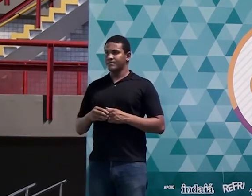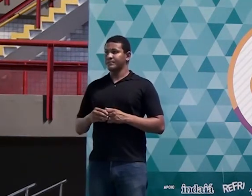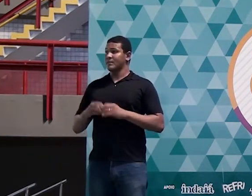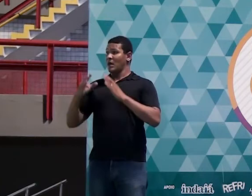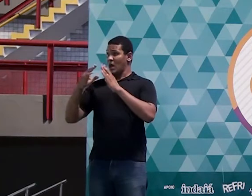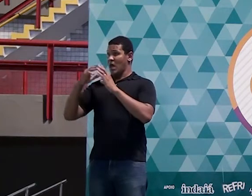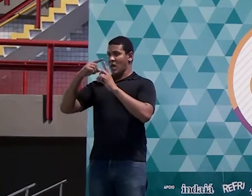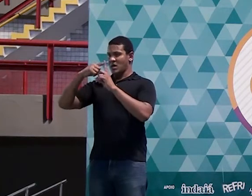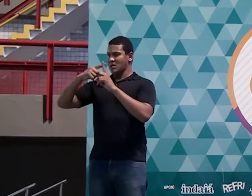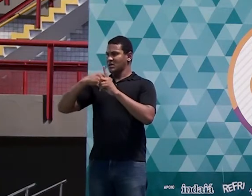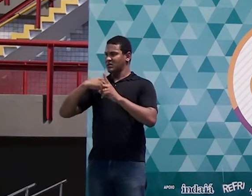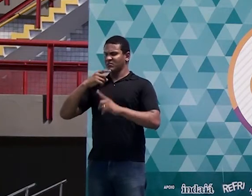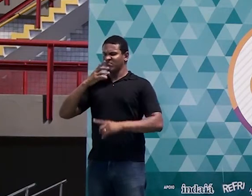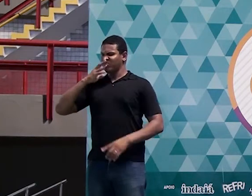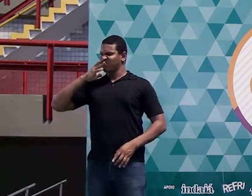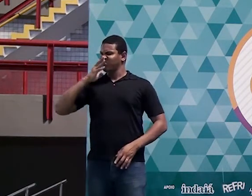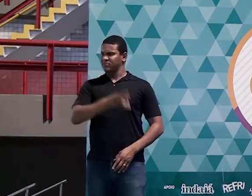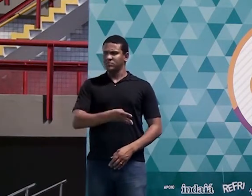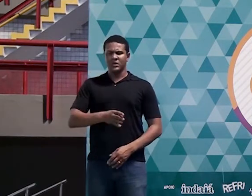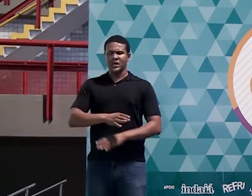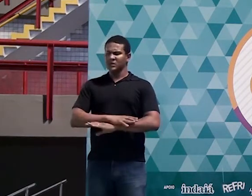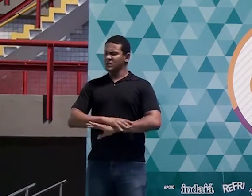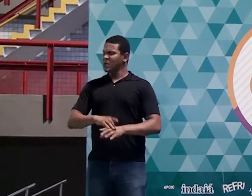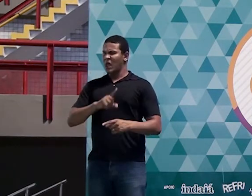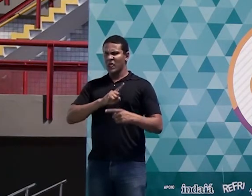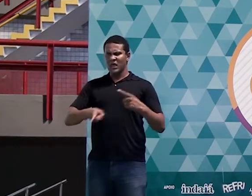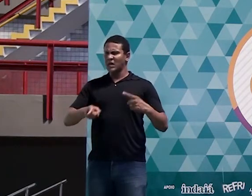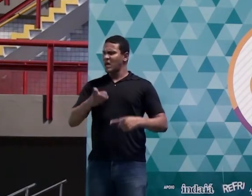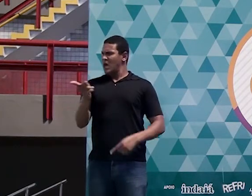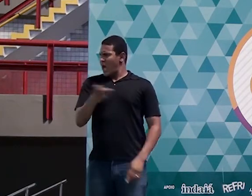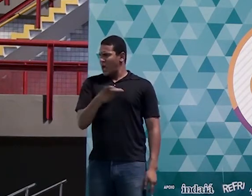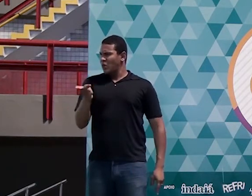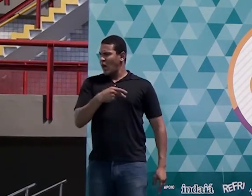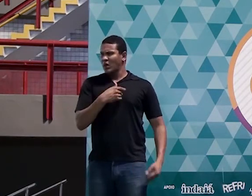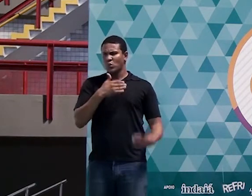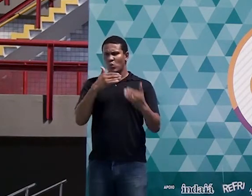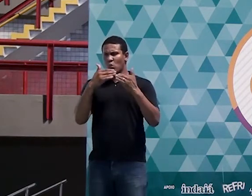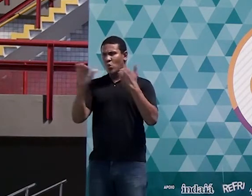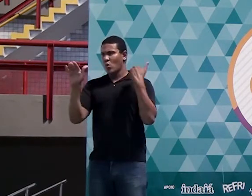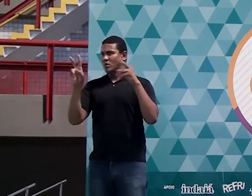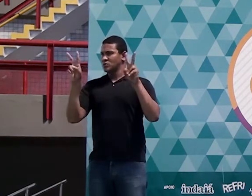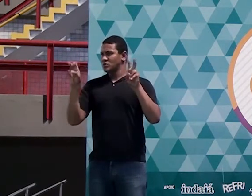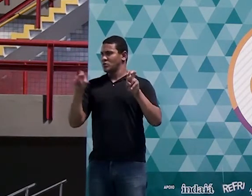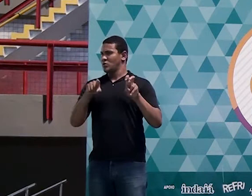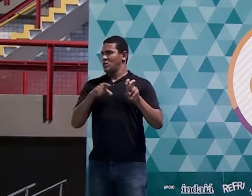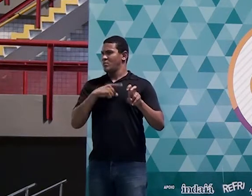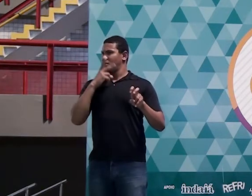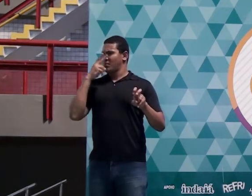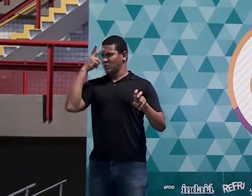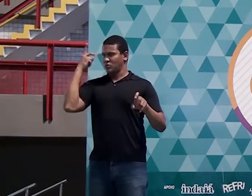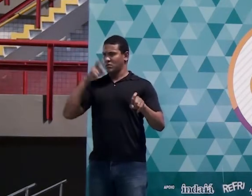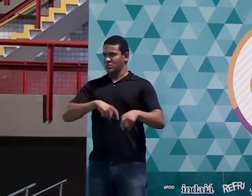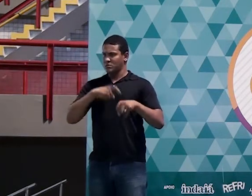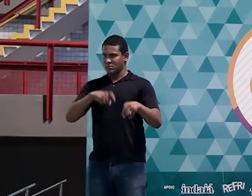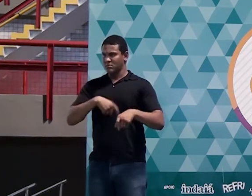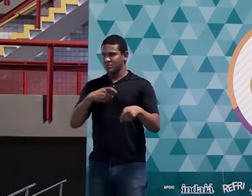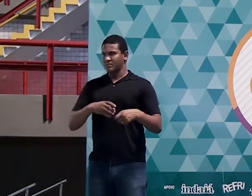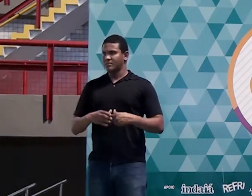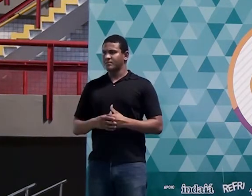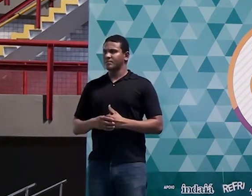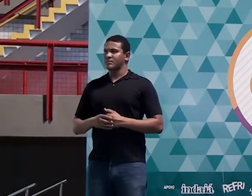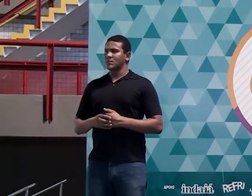Que não concordava com as exigências dos senhores que sobrecarregavam os camponeses. Amores, a